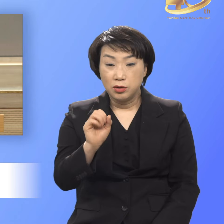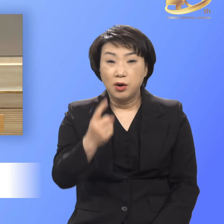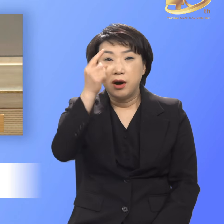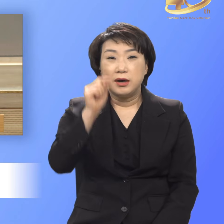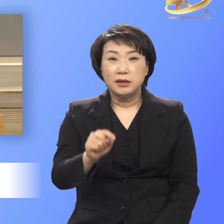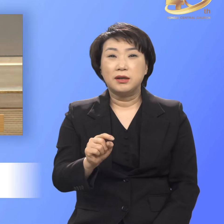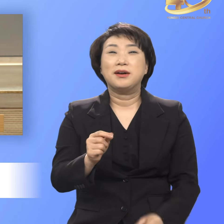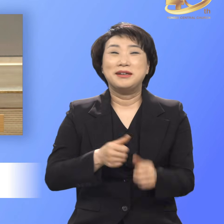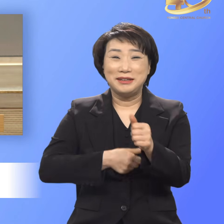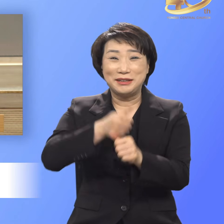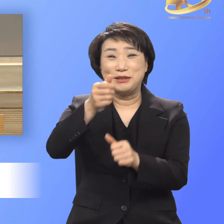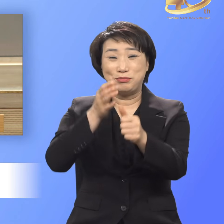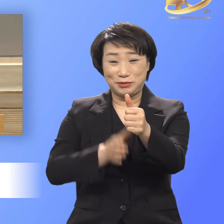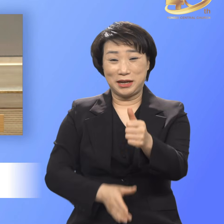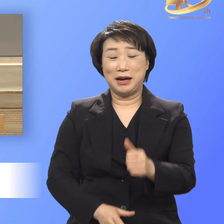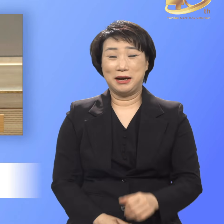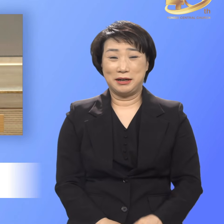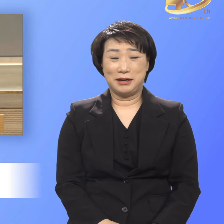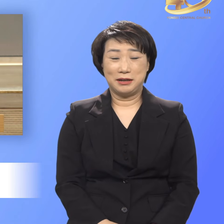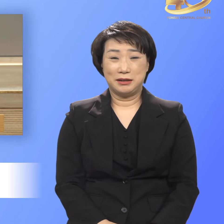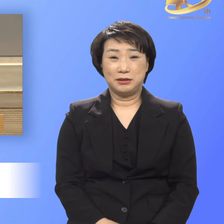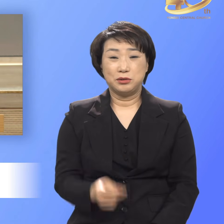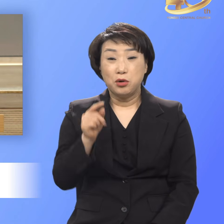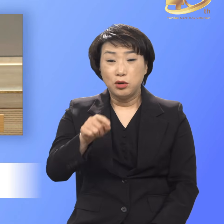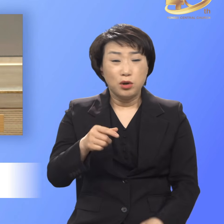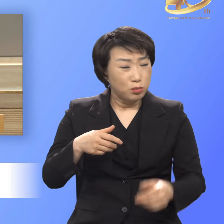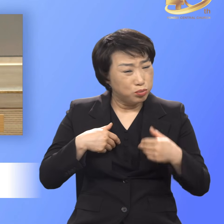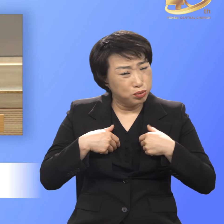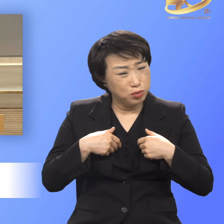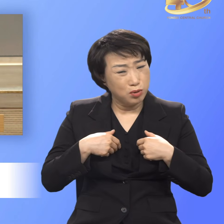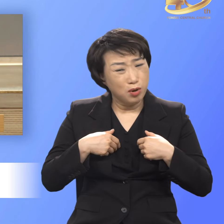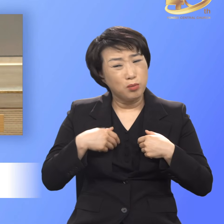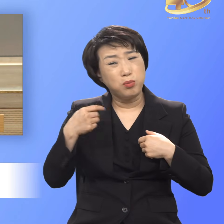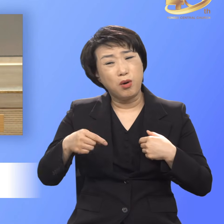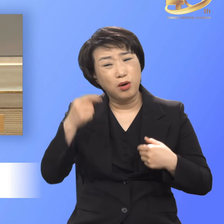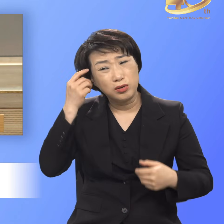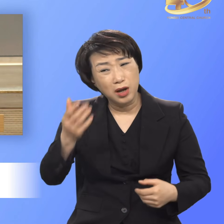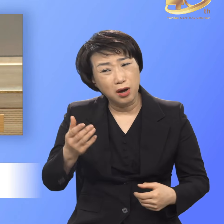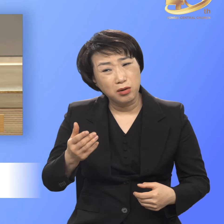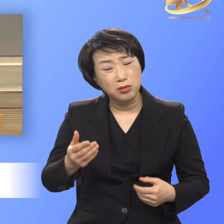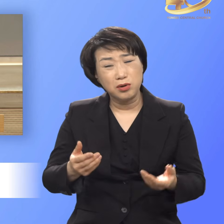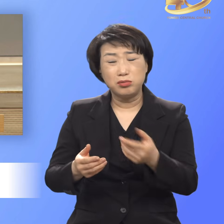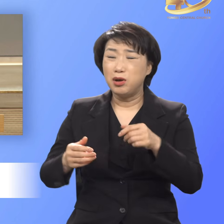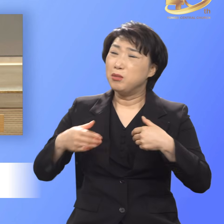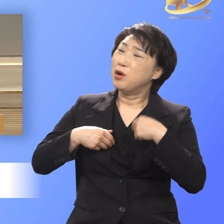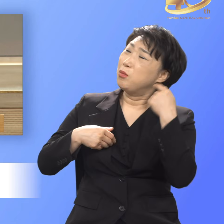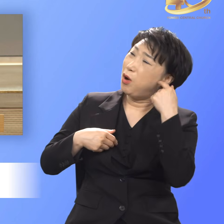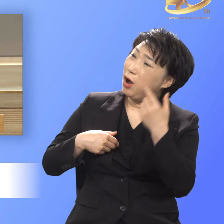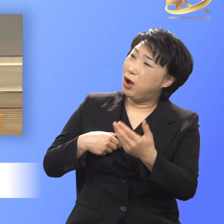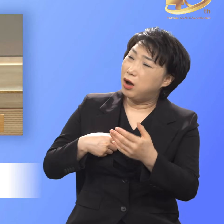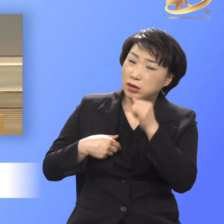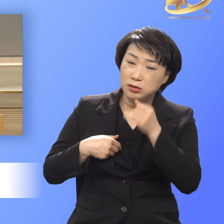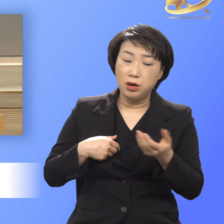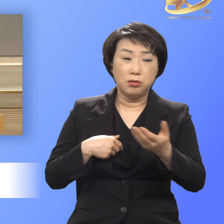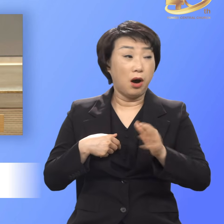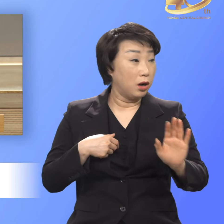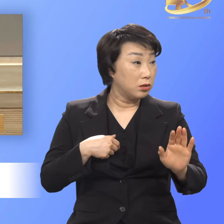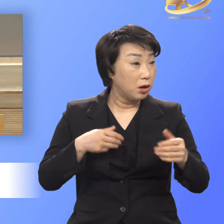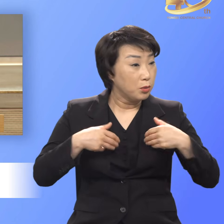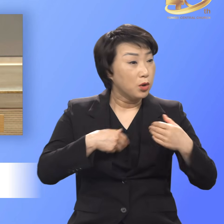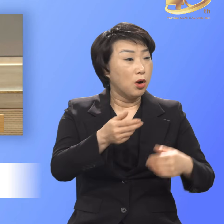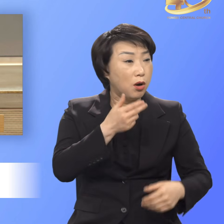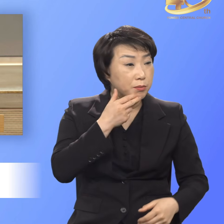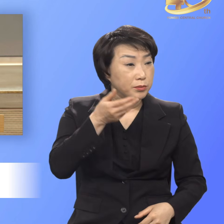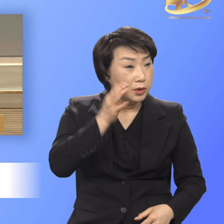때문에를 이겨라 이 말이죠. 또 그럴 필요가 있어? 그럴 필요가 있어? 필요가 없는데